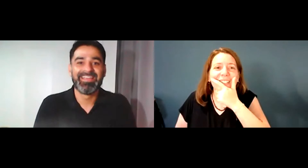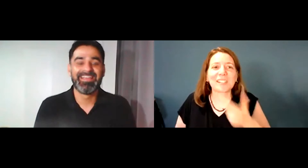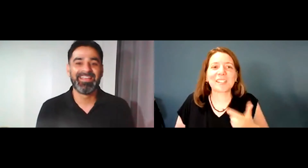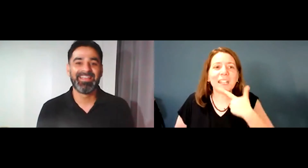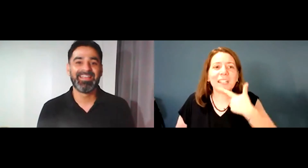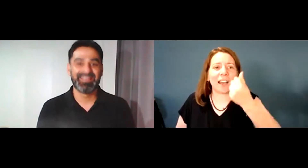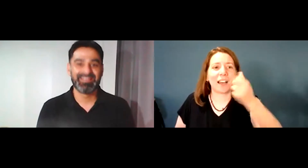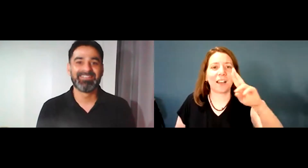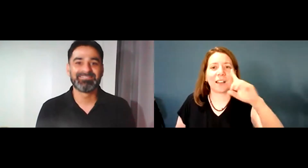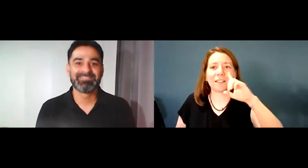Sarita.